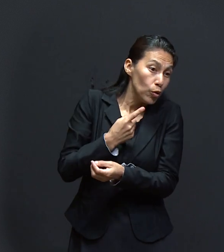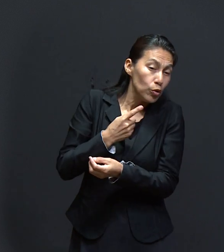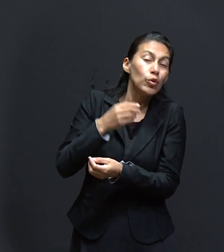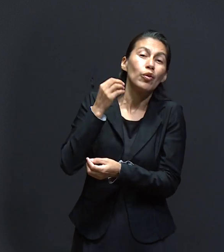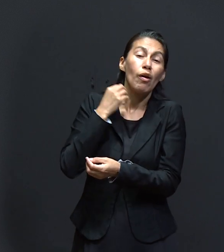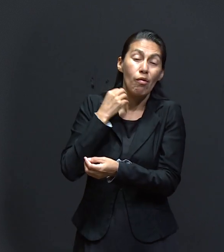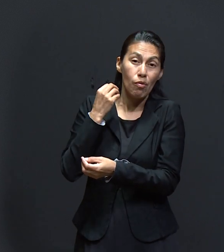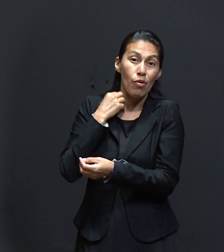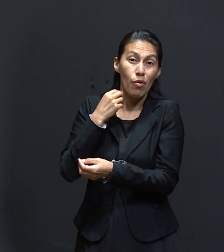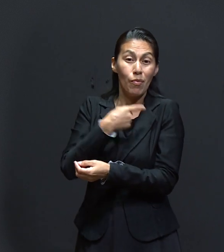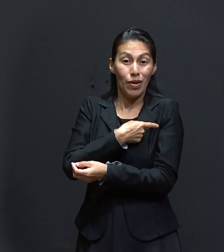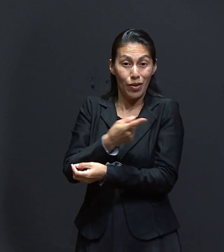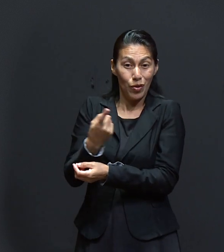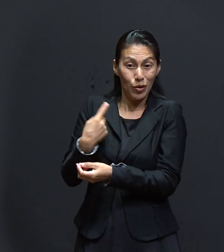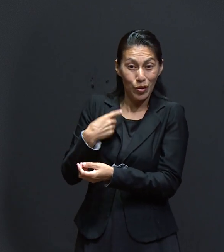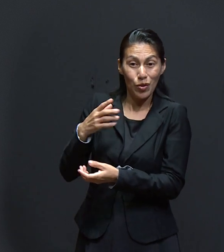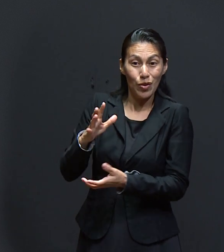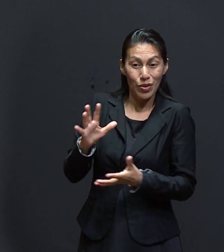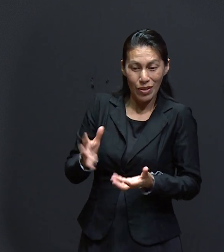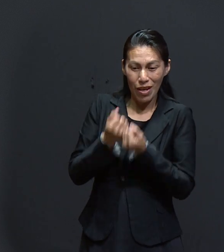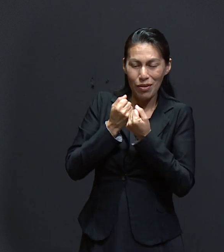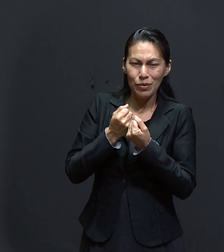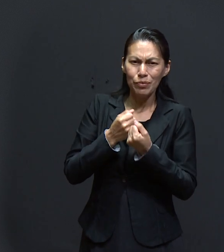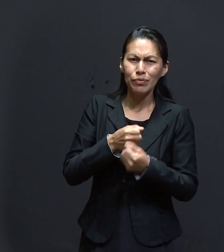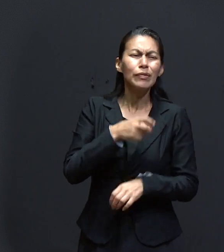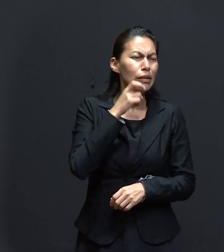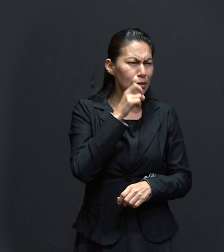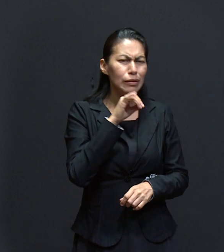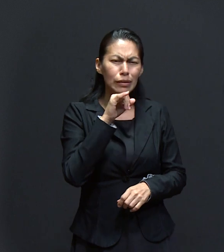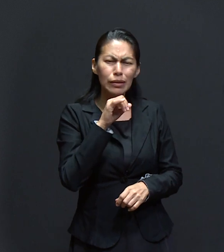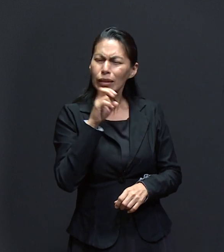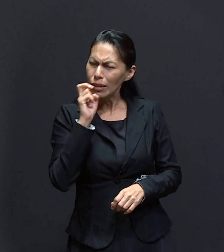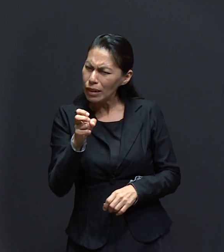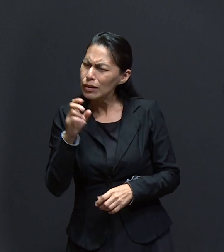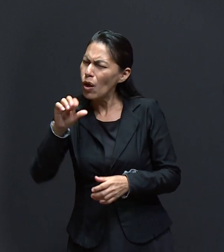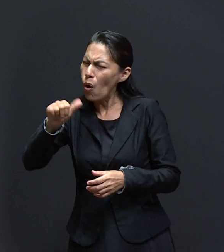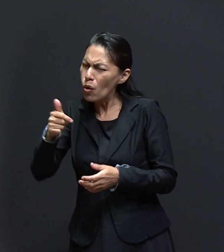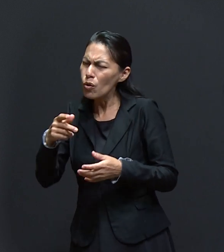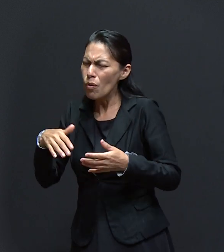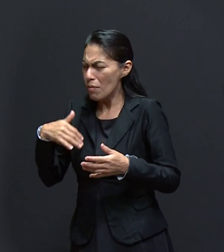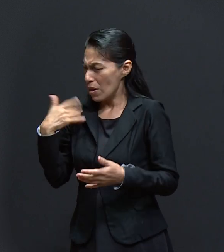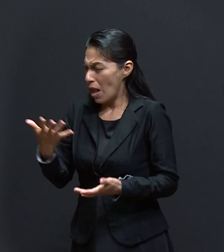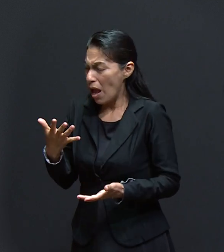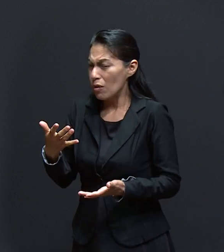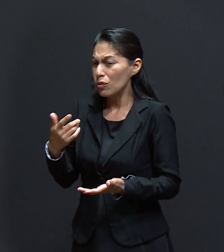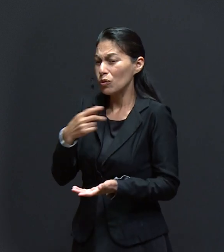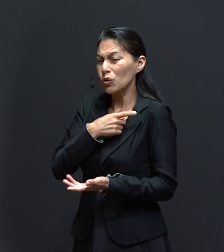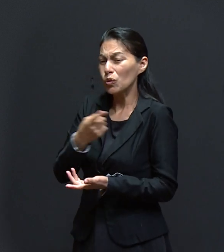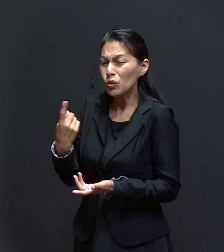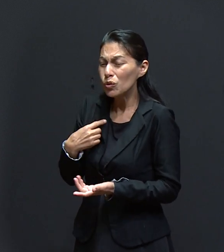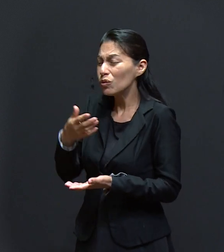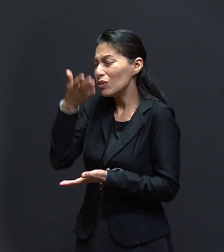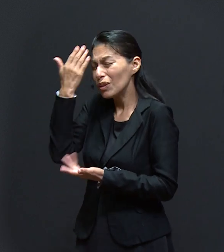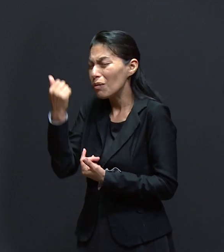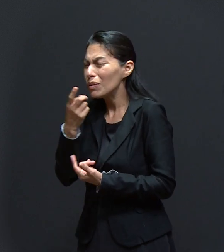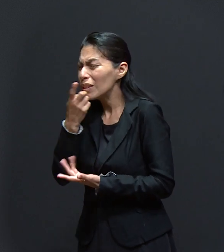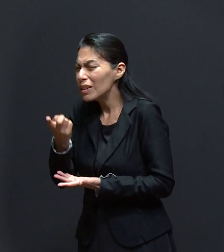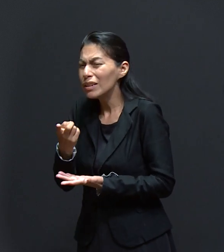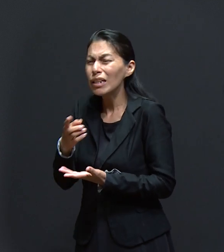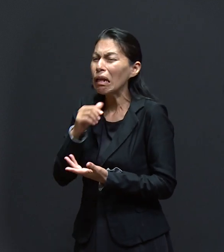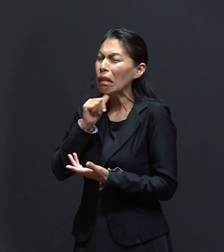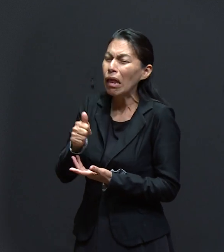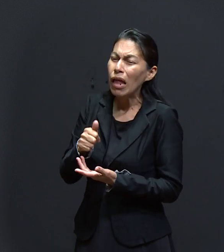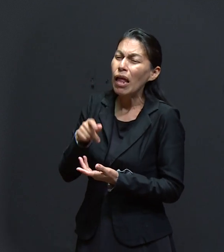puedan ser contestadas abundantemente es otro milagro a veces no sabemos qué decir pero solamente